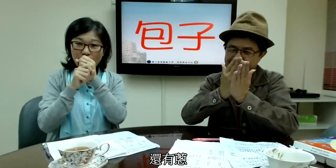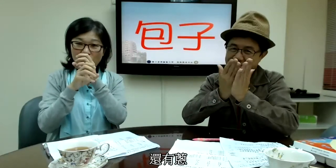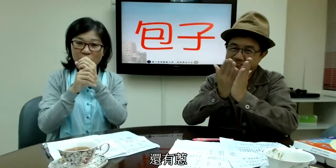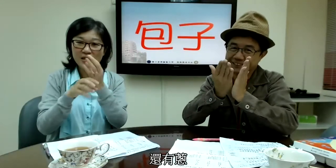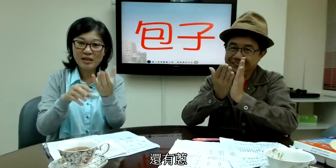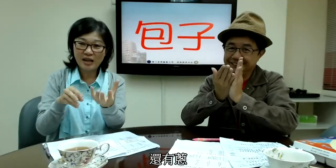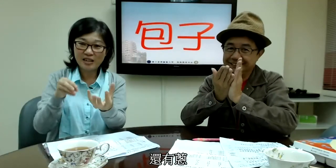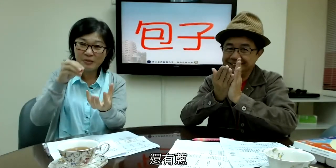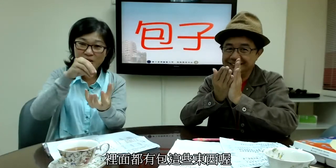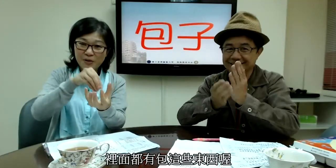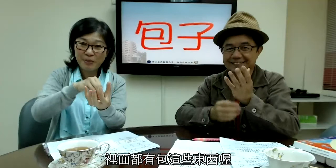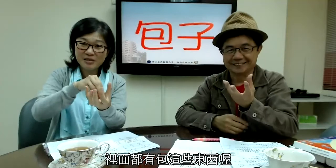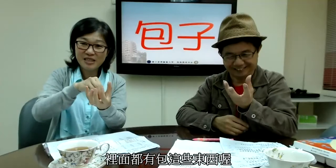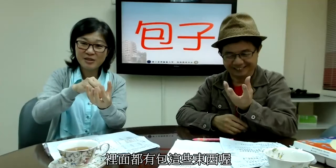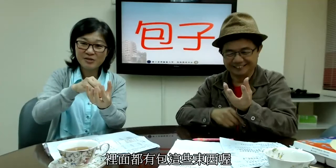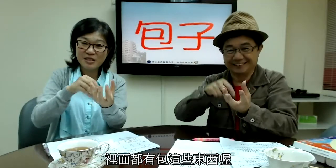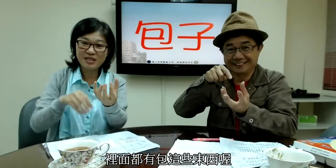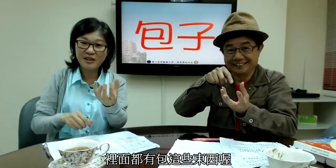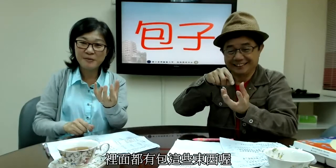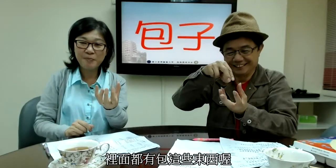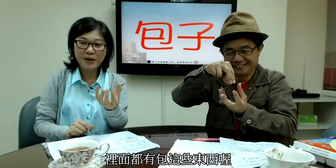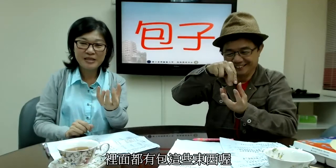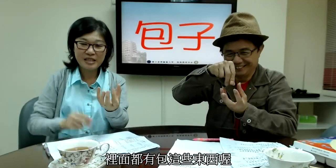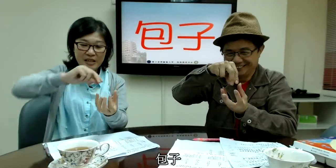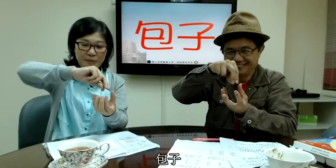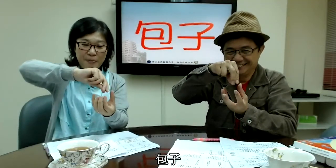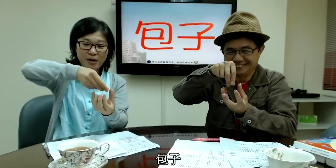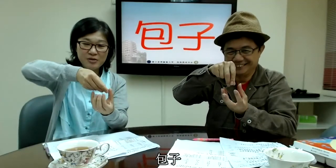葱啊，里面都有包这些东西哦。这个包子，